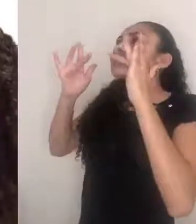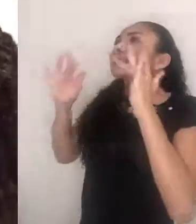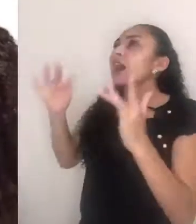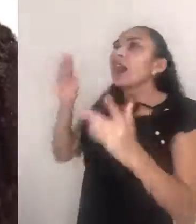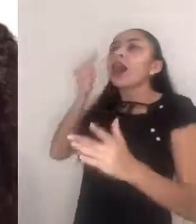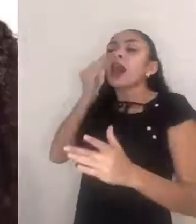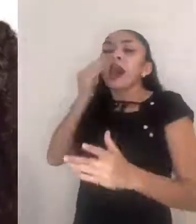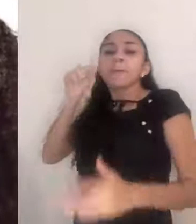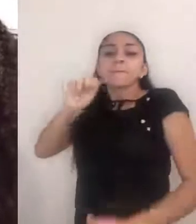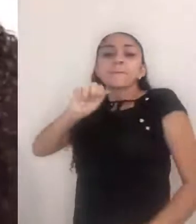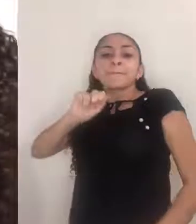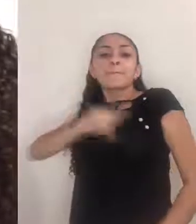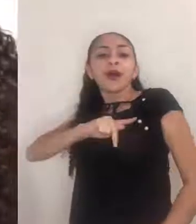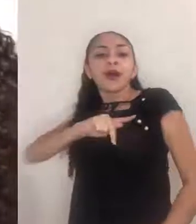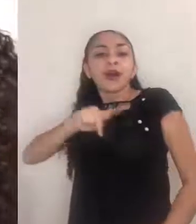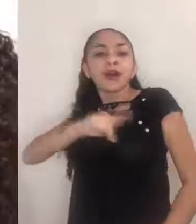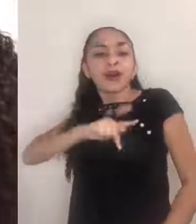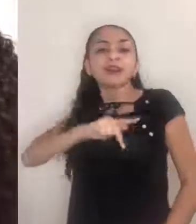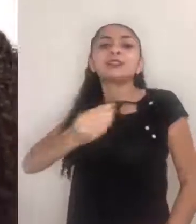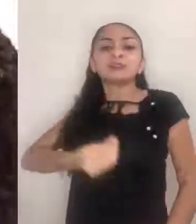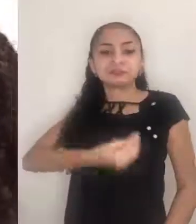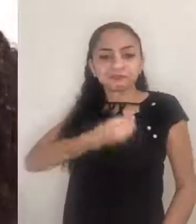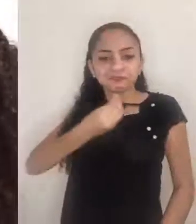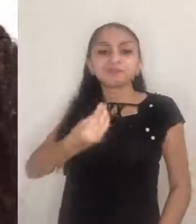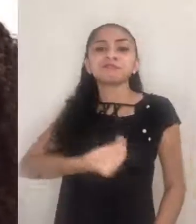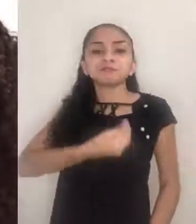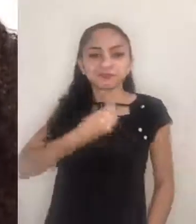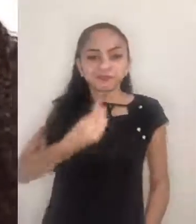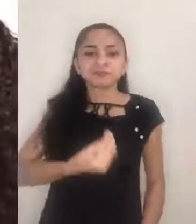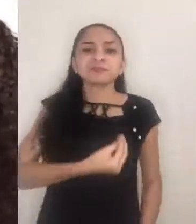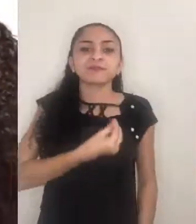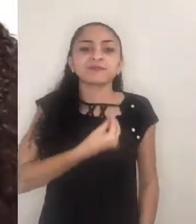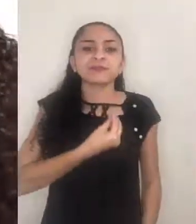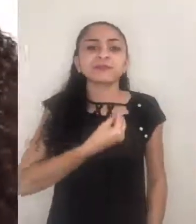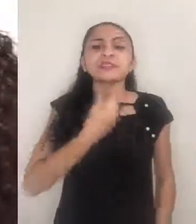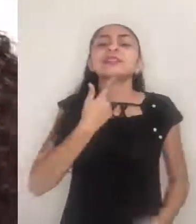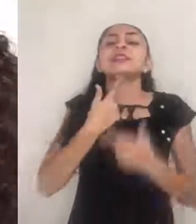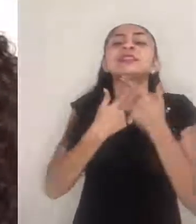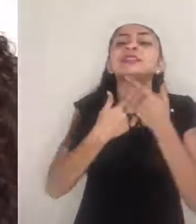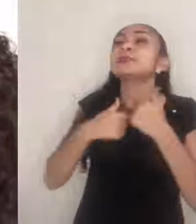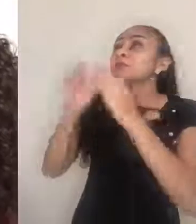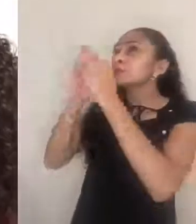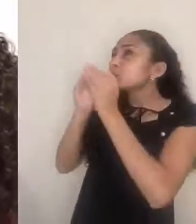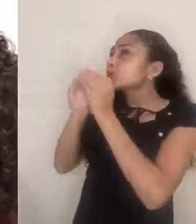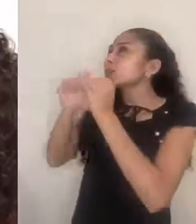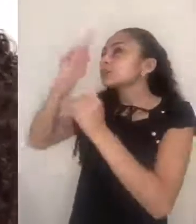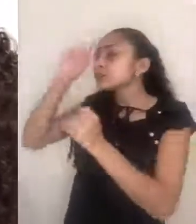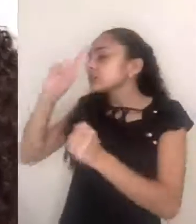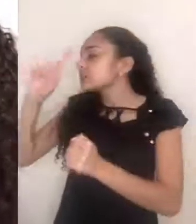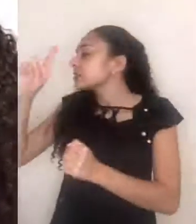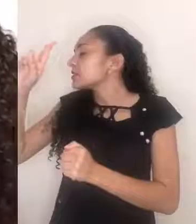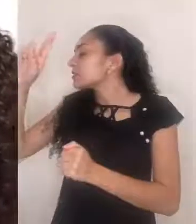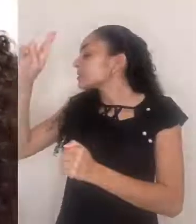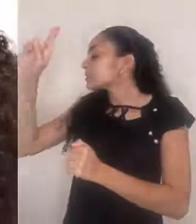das experiências das outras pessoas com Deus, mas que nós vivamos as nossas próprias experiências com o Senhor e que nós